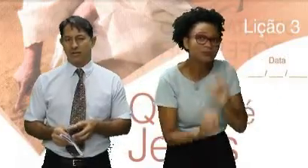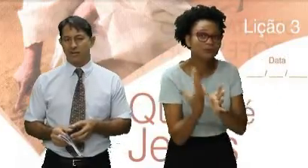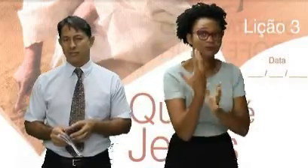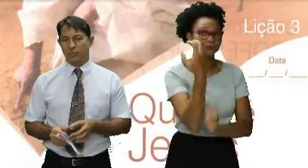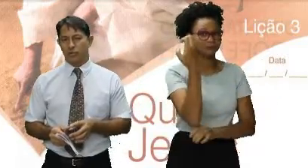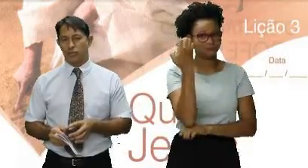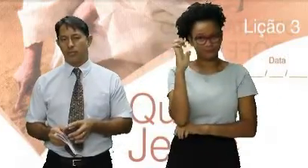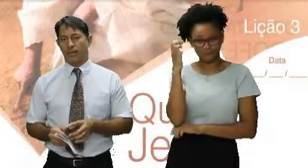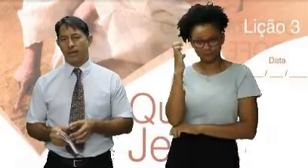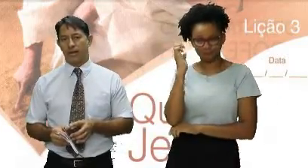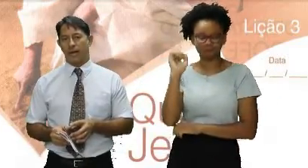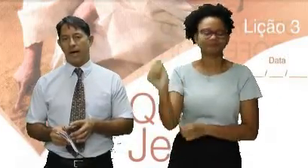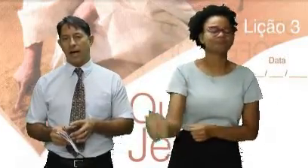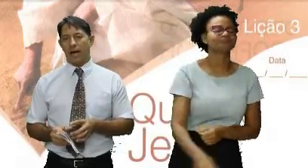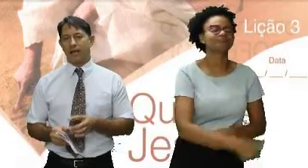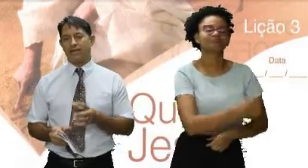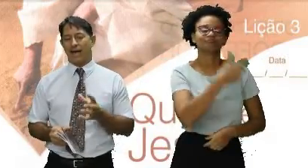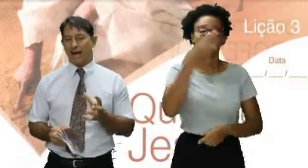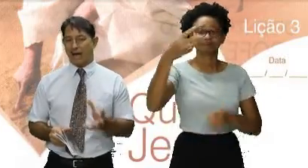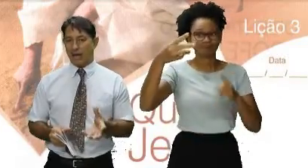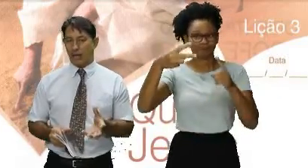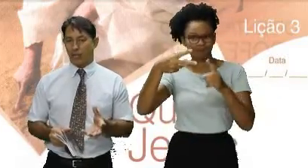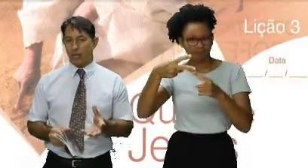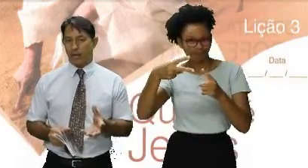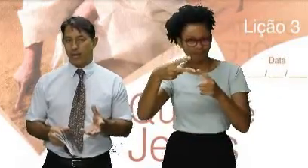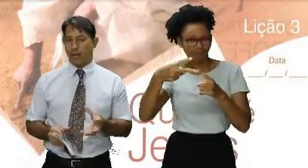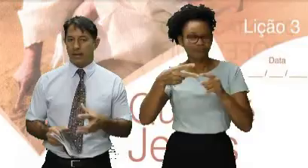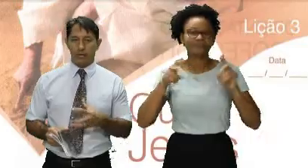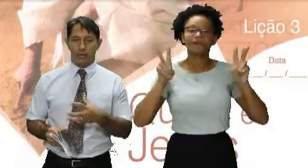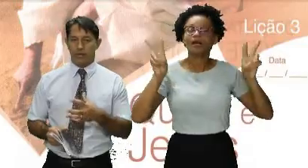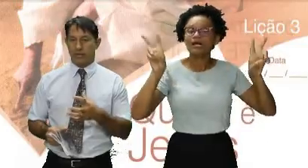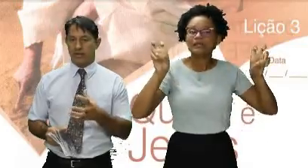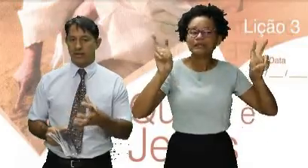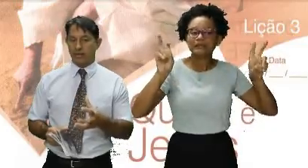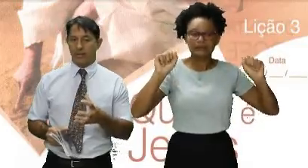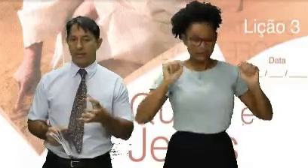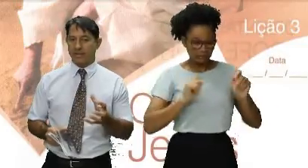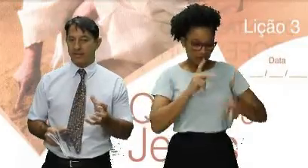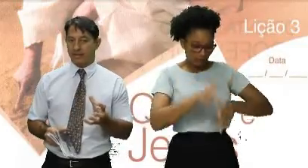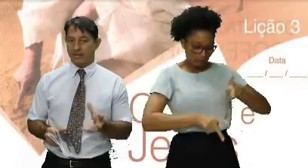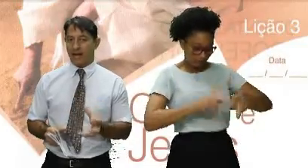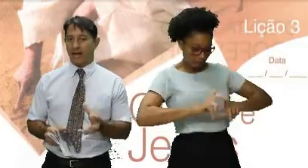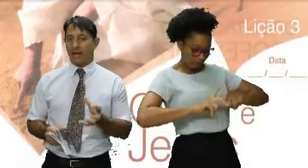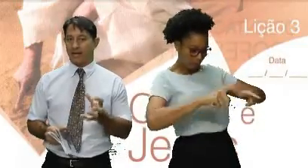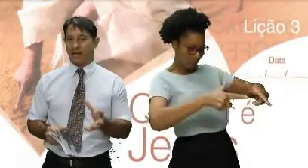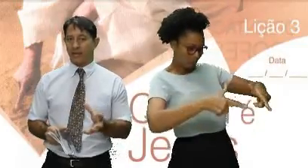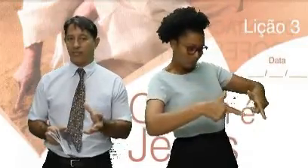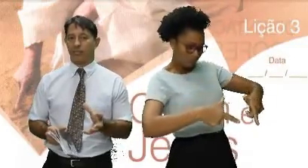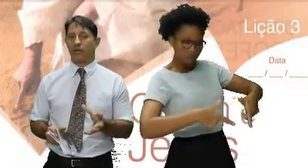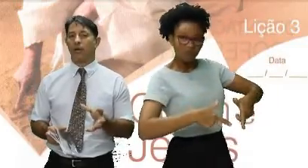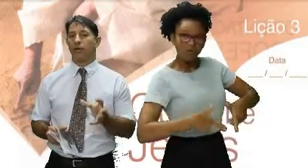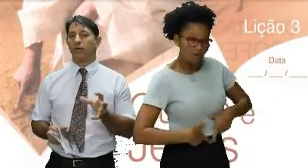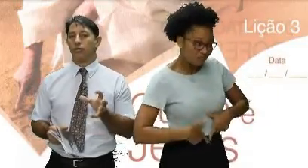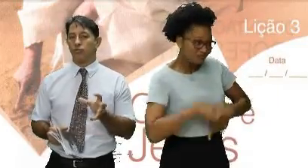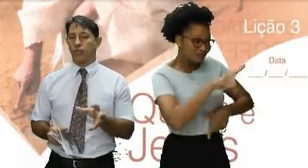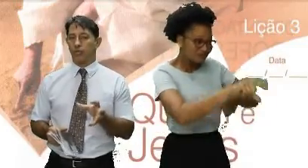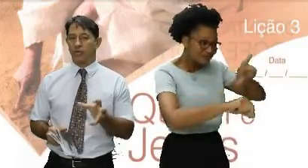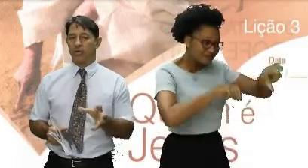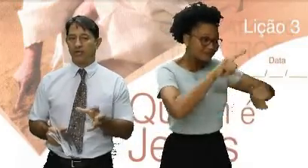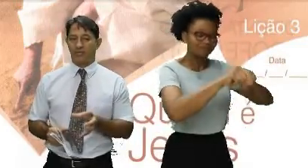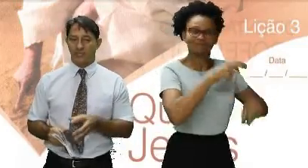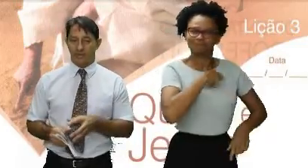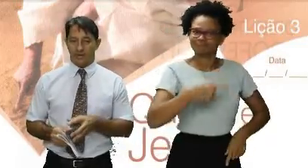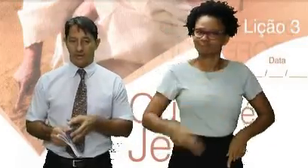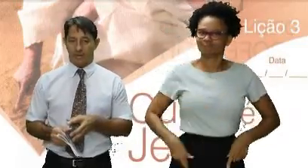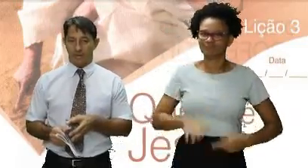lição tratamos sobre Israel, que não conseguiu representar a Deus no mundo